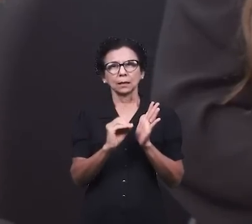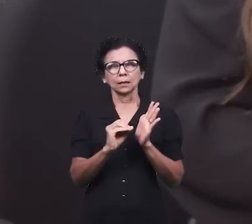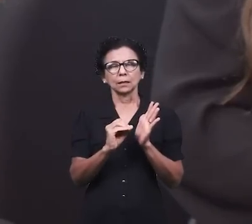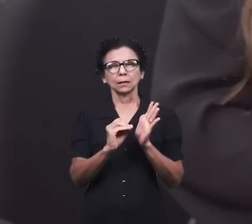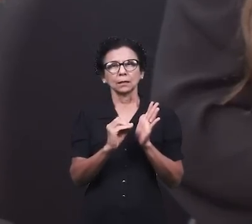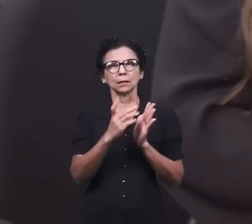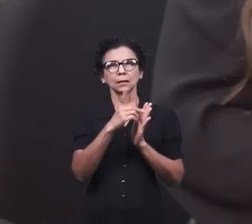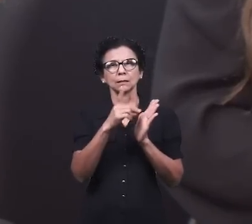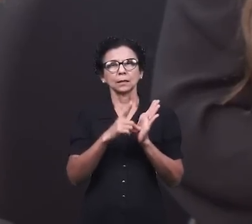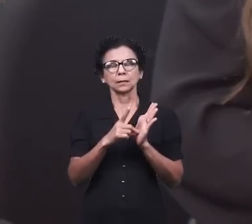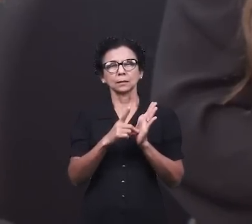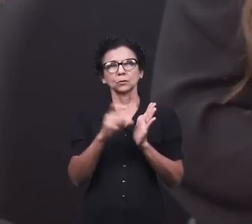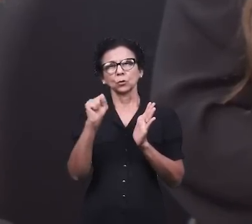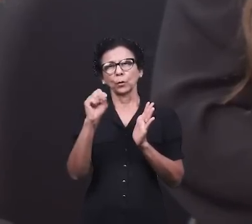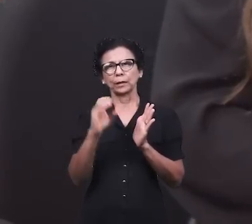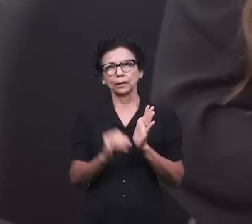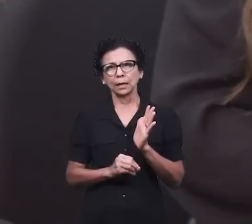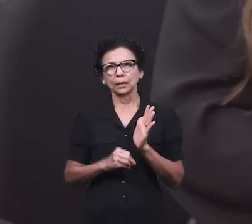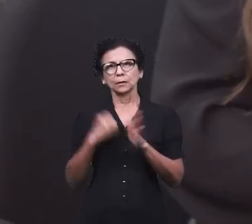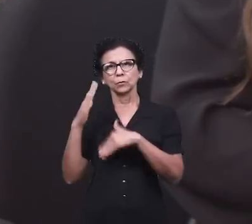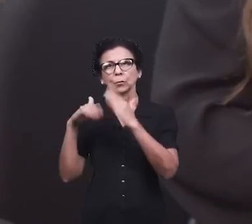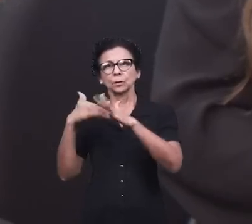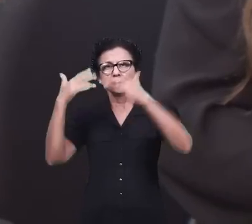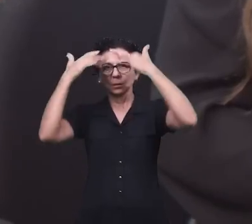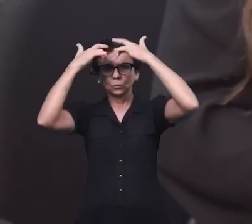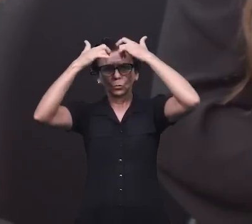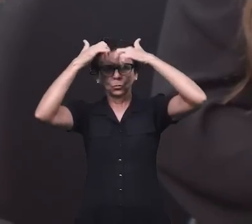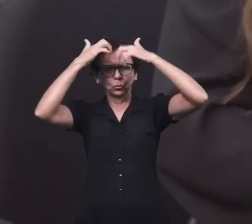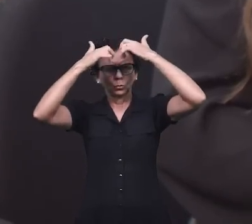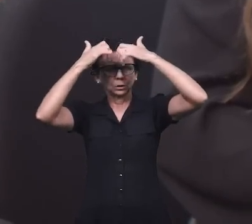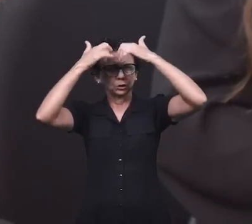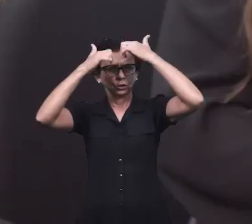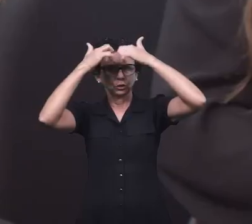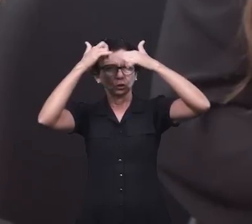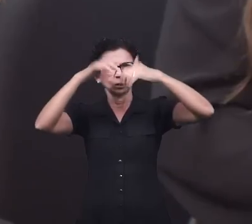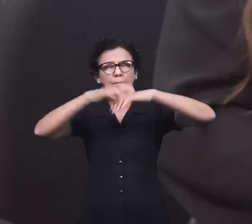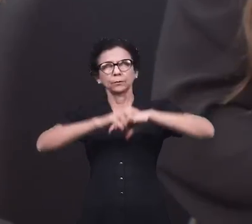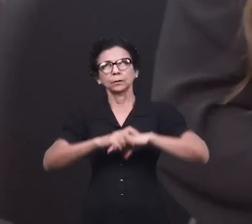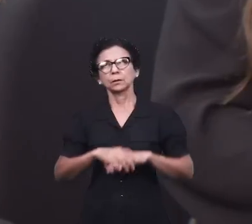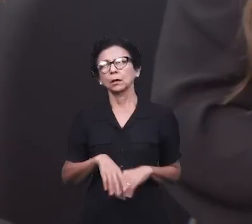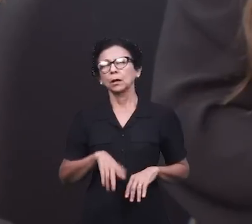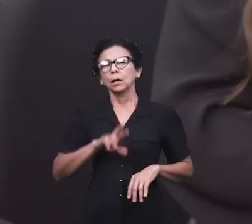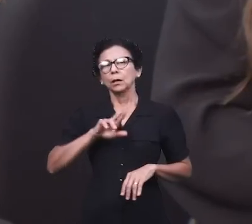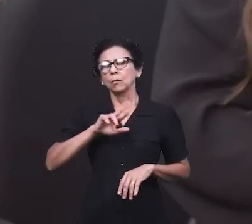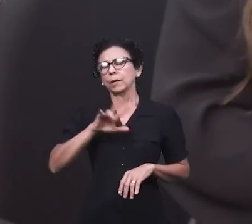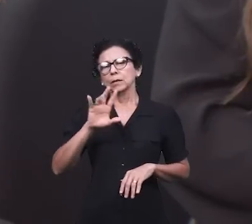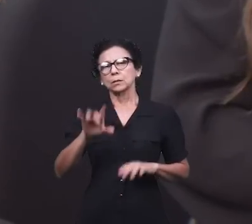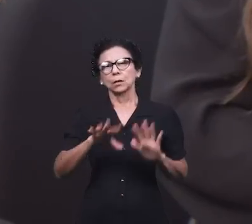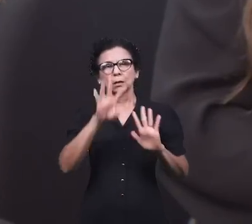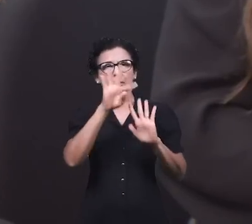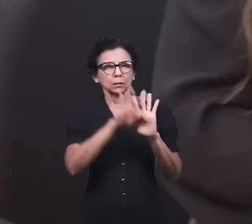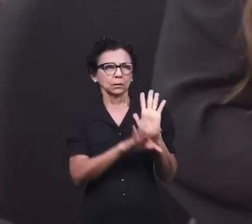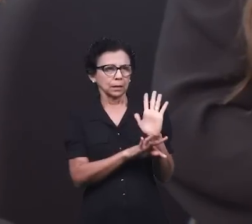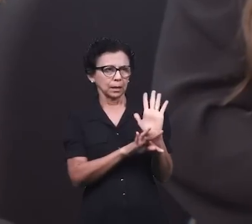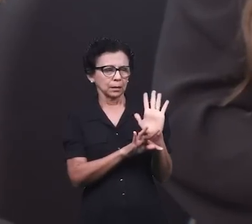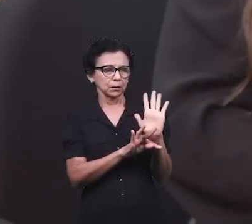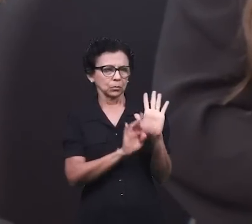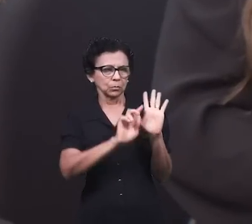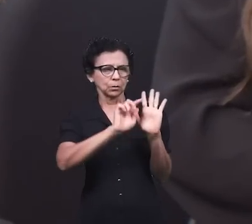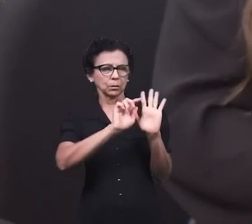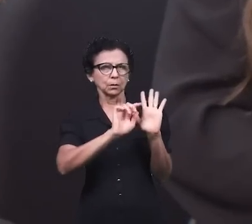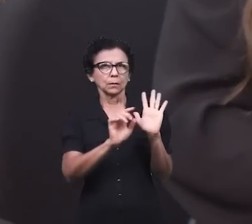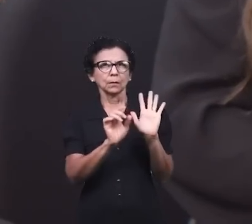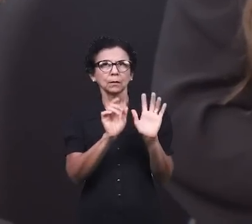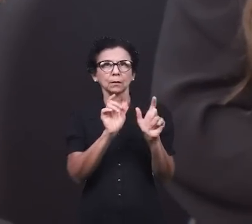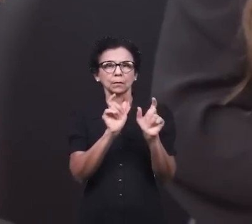Então, a tradução, ela não é meramente você pegar um texto e verter palavra em palavra. No nosso caso aqui, palavra-sinal. Não é